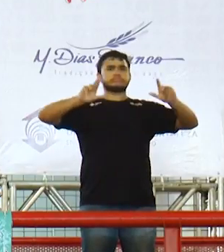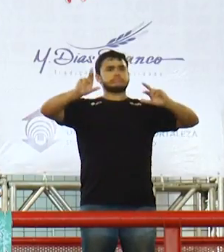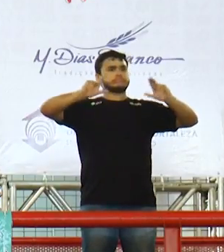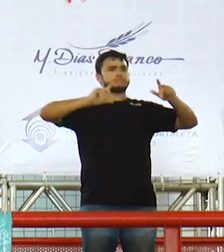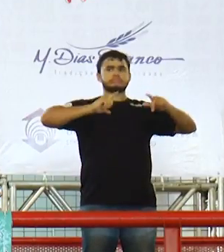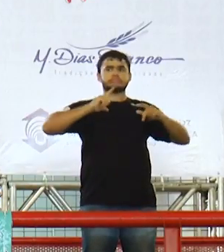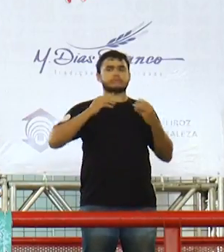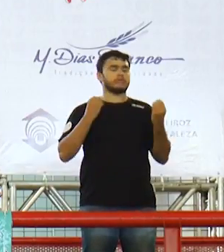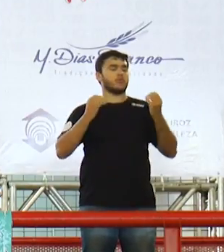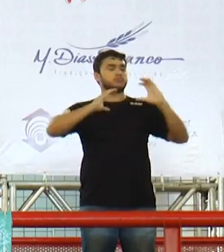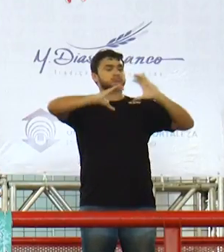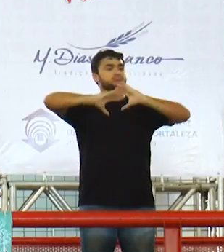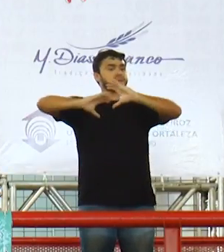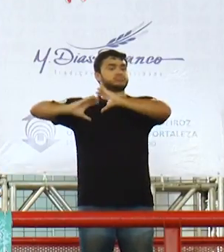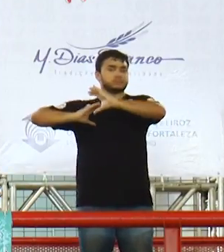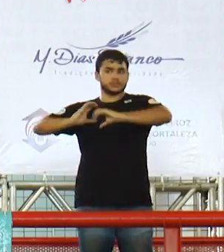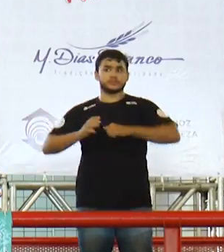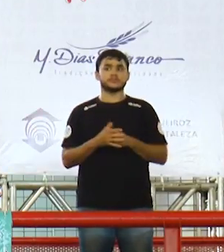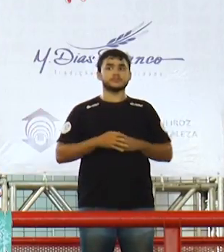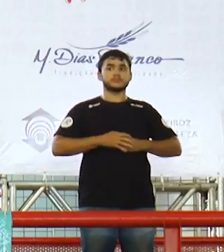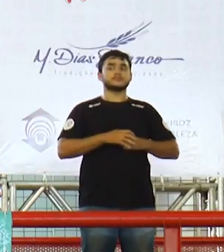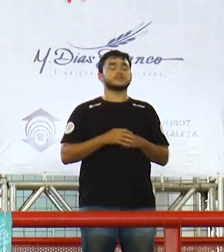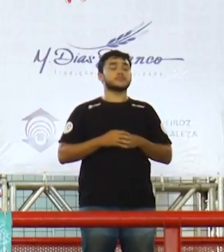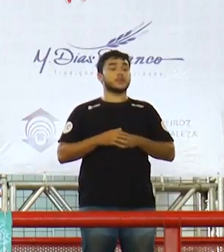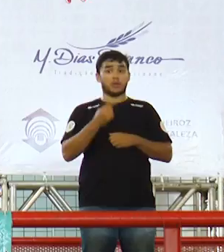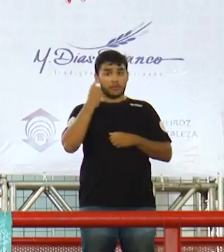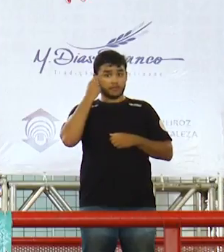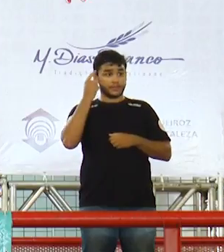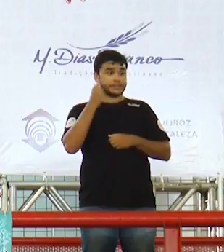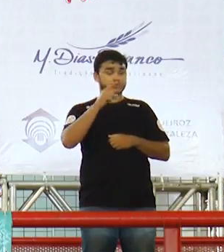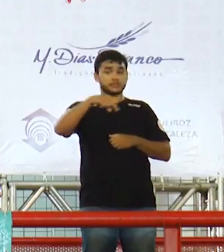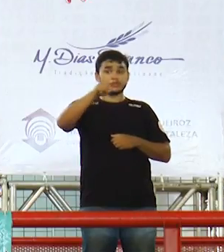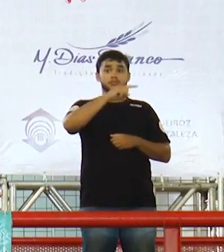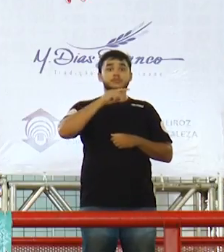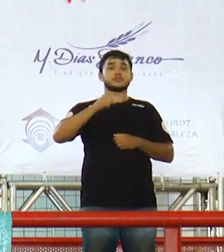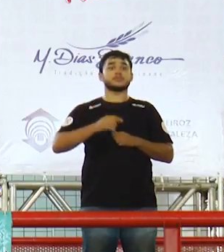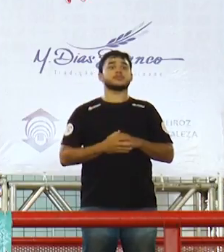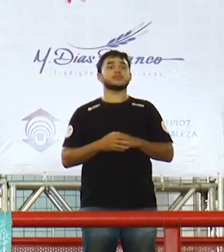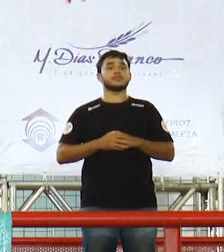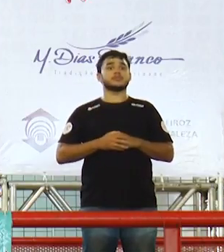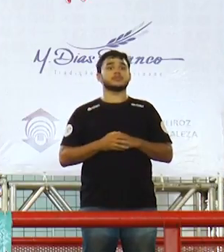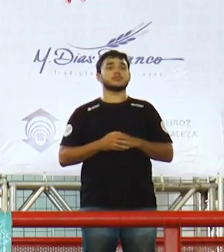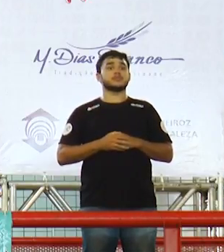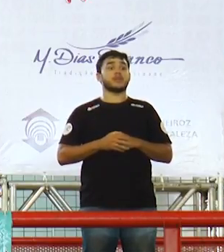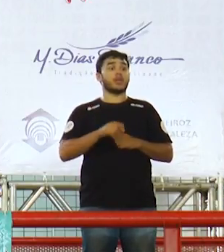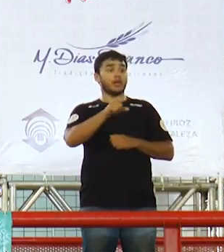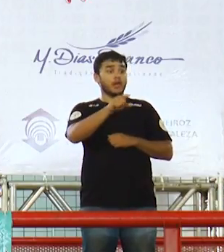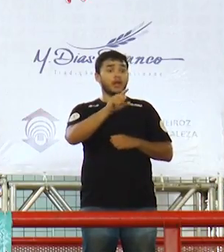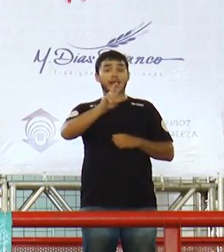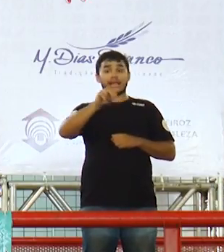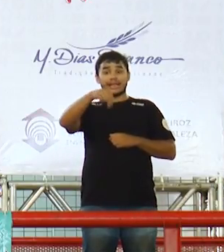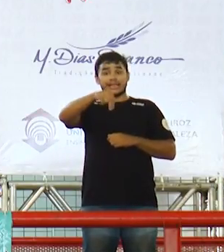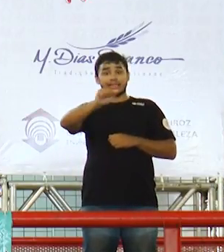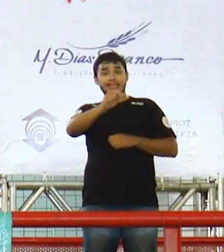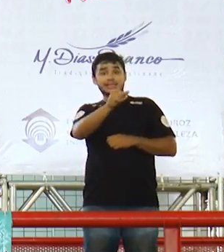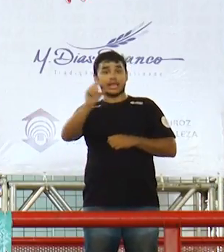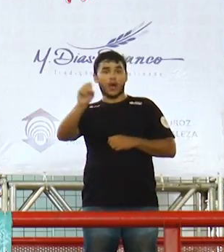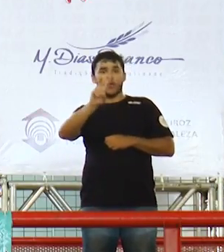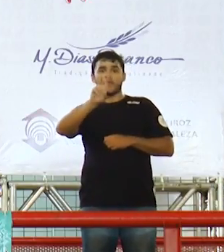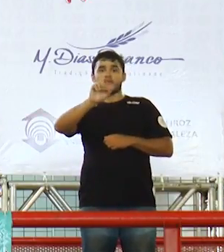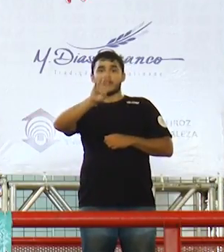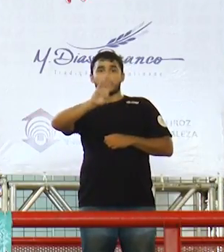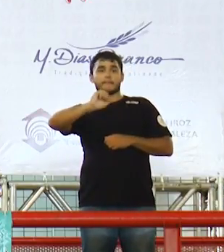variados possíveis. Não sei se você sabe, mas a linguagem não verbal